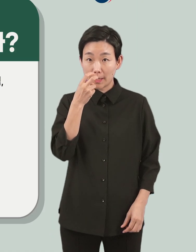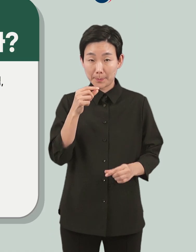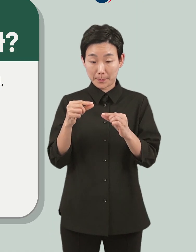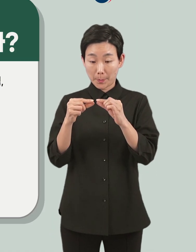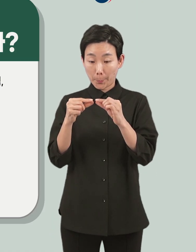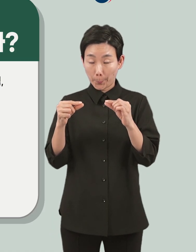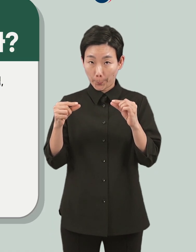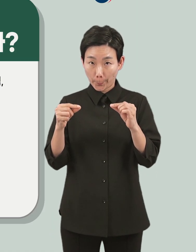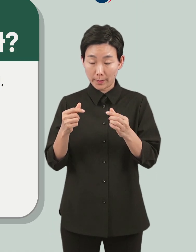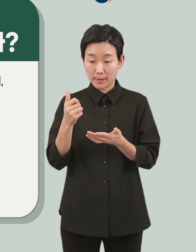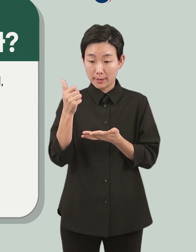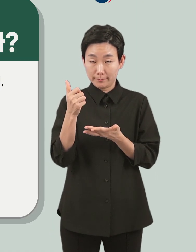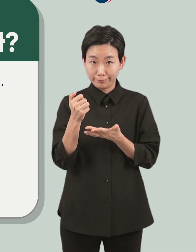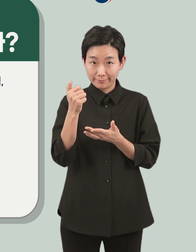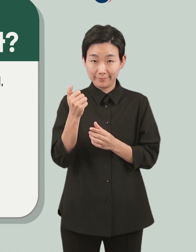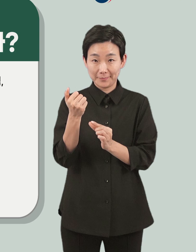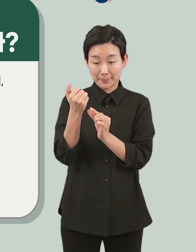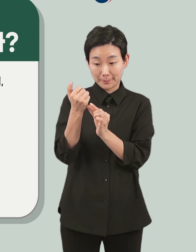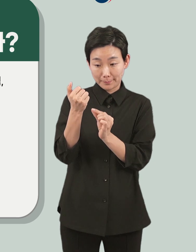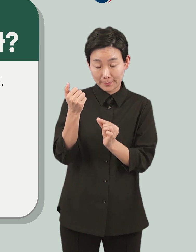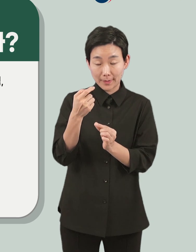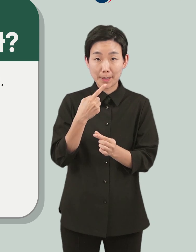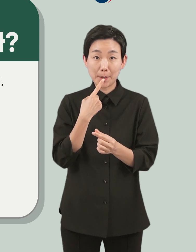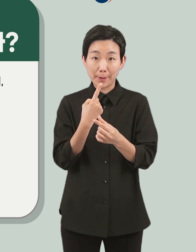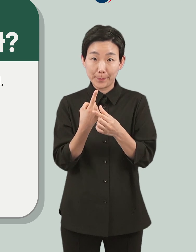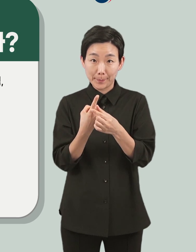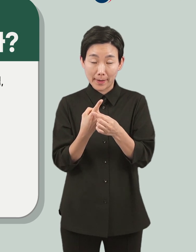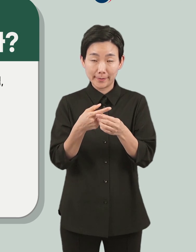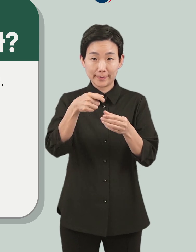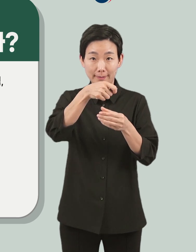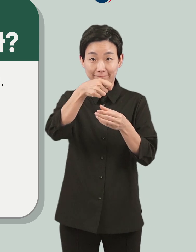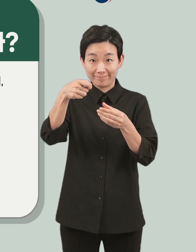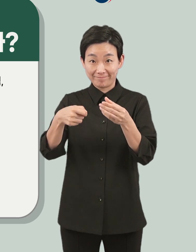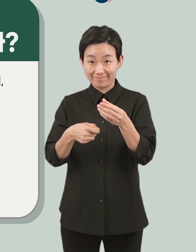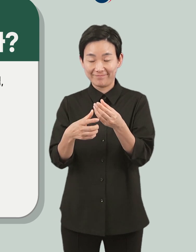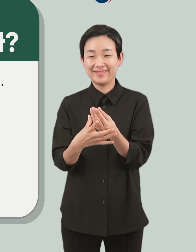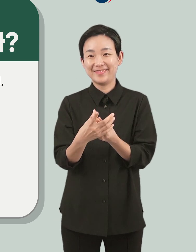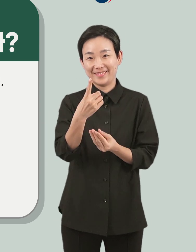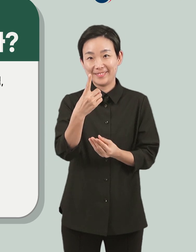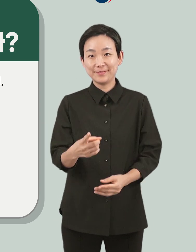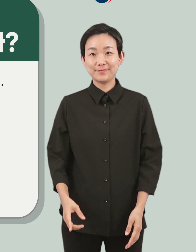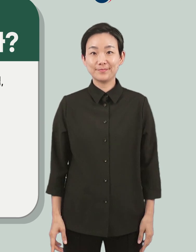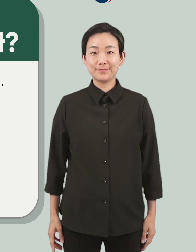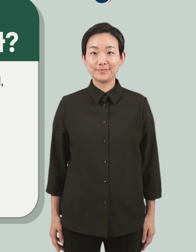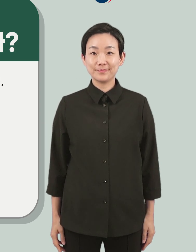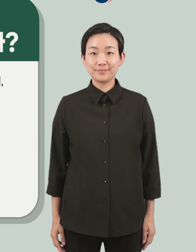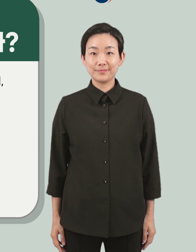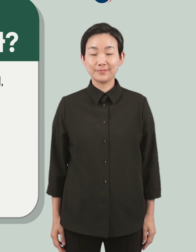혈당 검사지, 체혈기, 체혈침, 건전지, 파우치로 구성되어 있습니다.